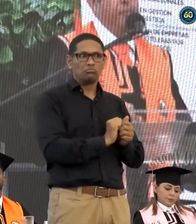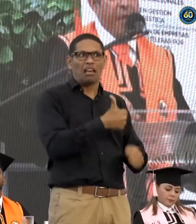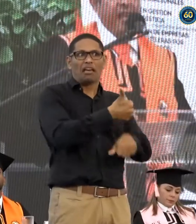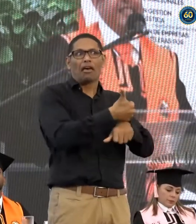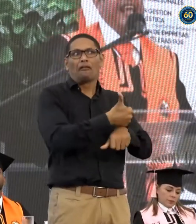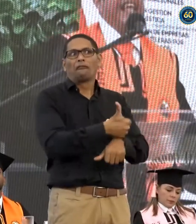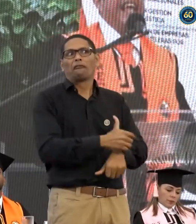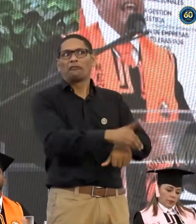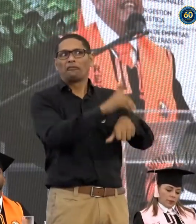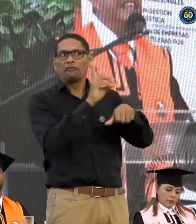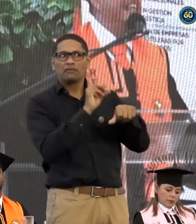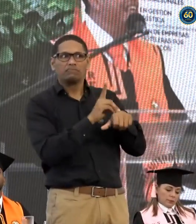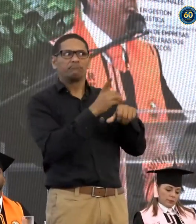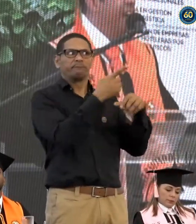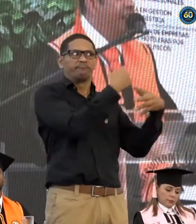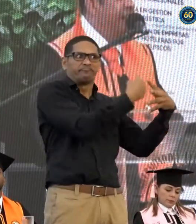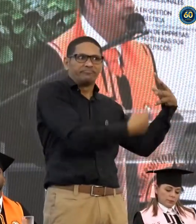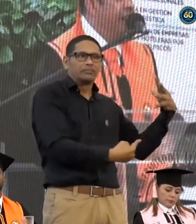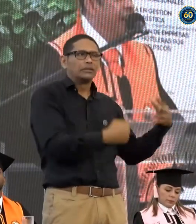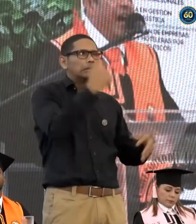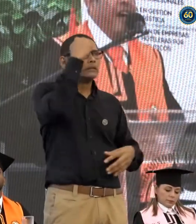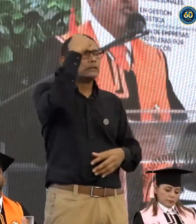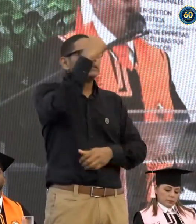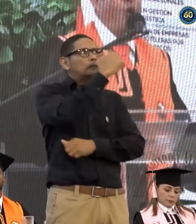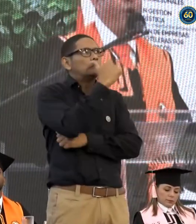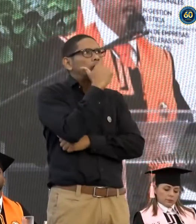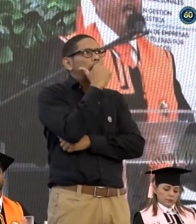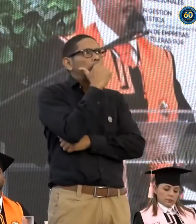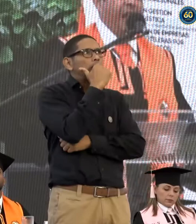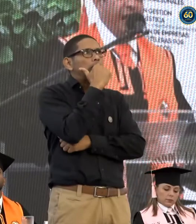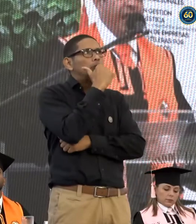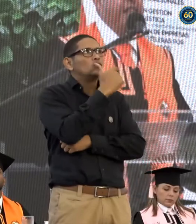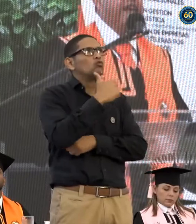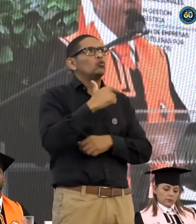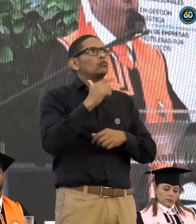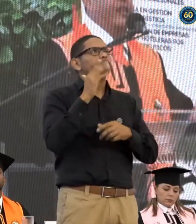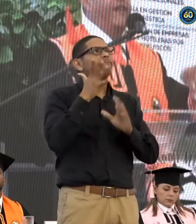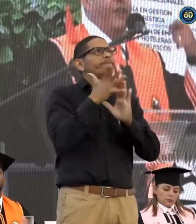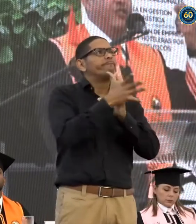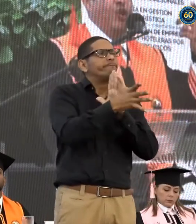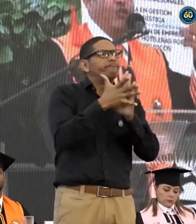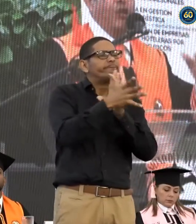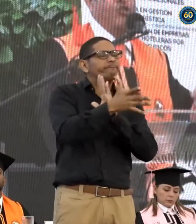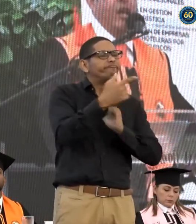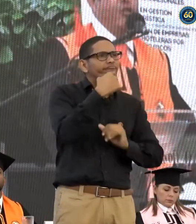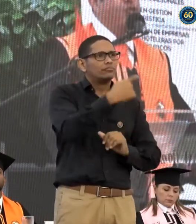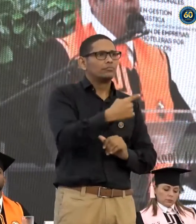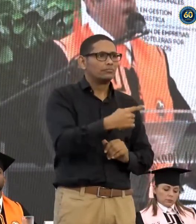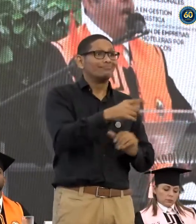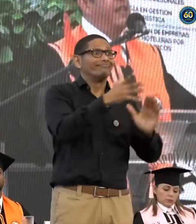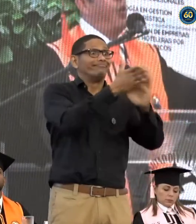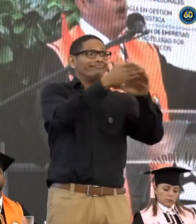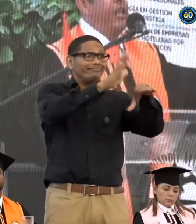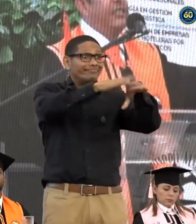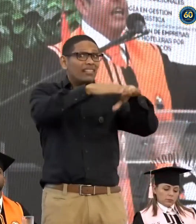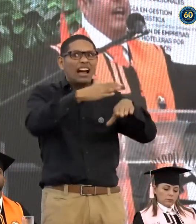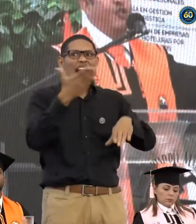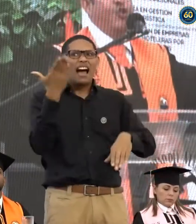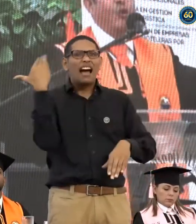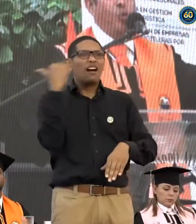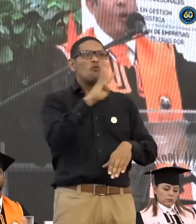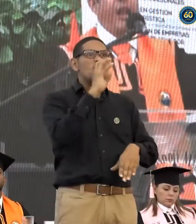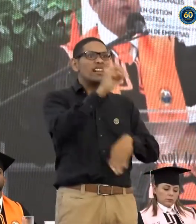En qué le dirían a esos jóvenes que le dirían ya con la reflexión de los años hace 40 años yo estuve